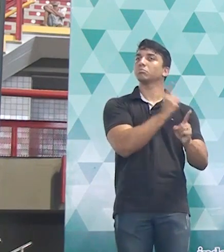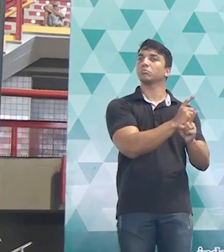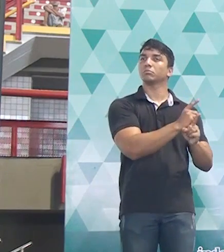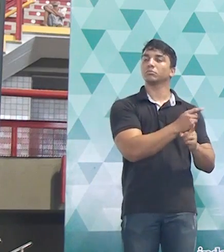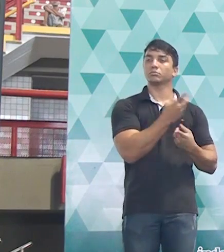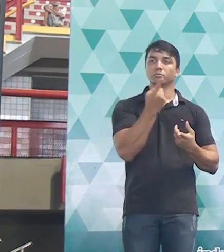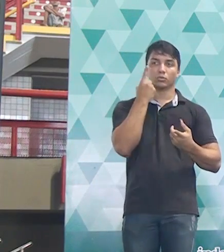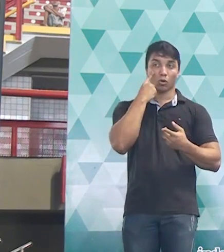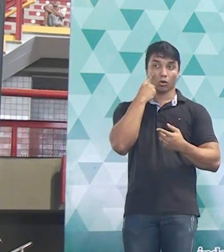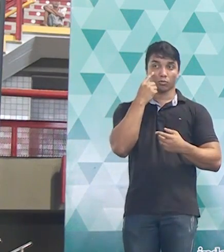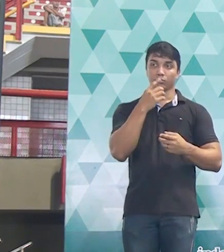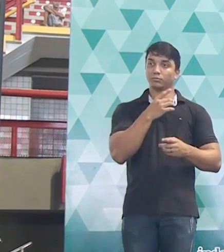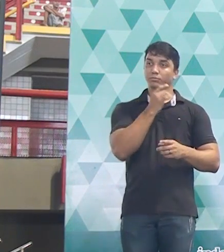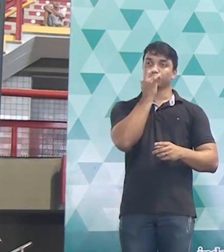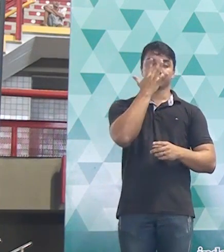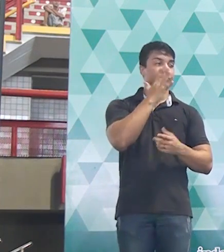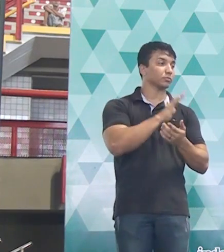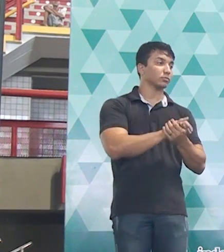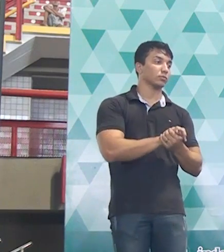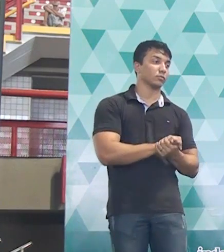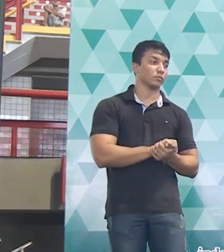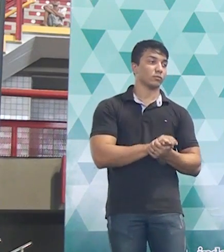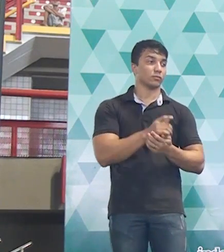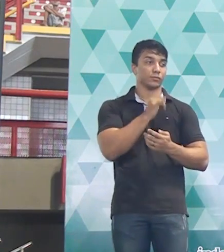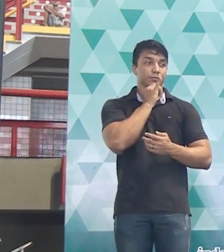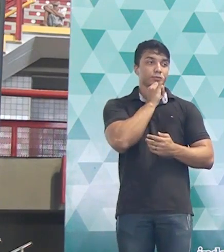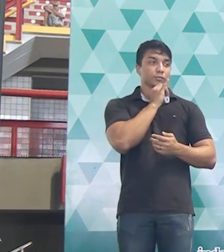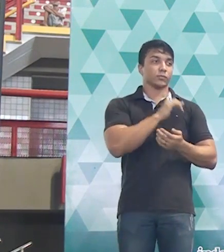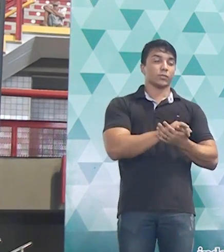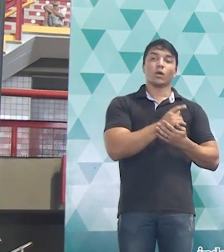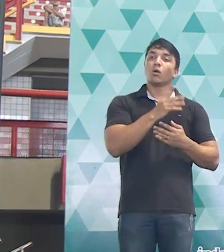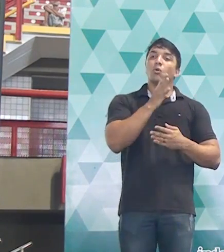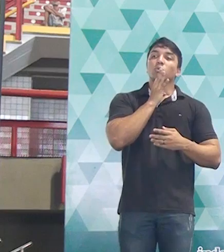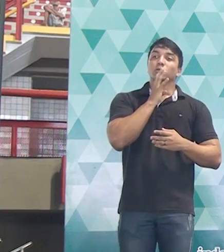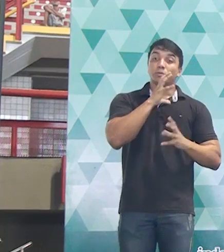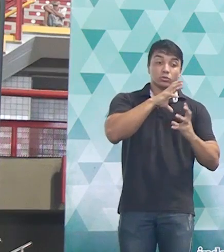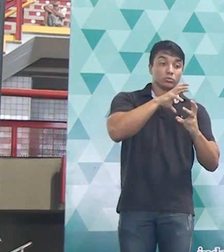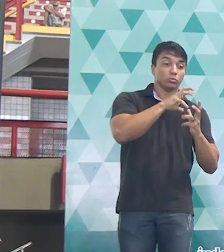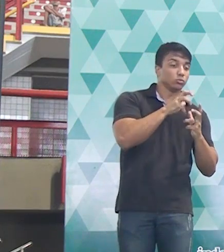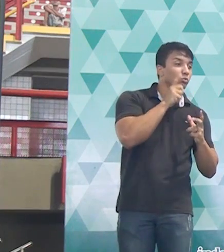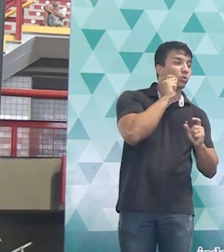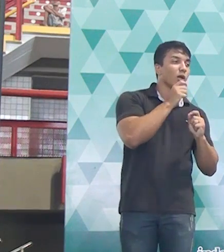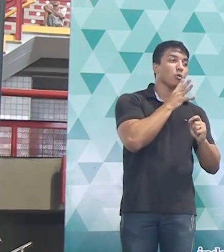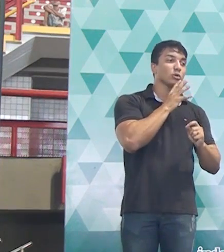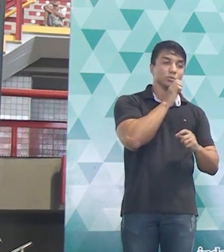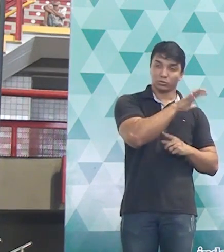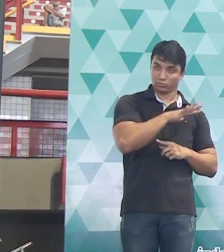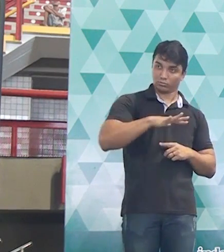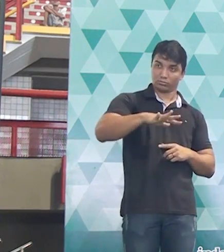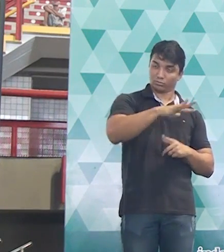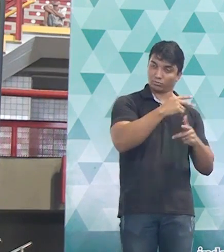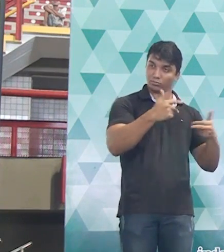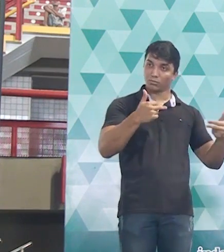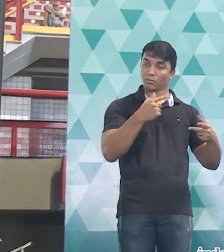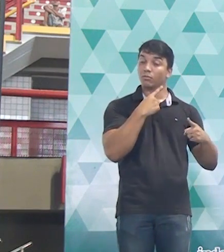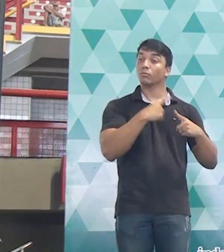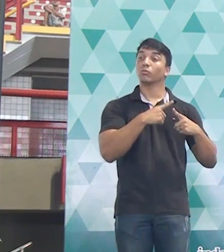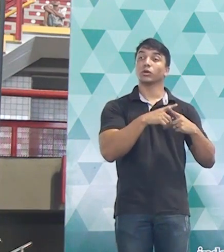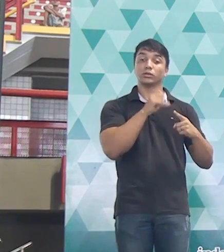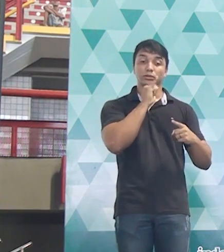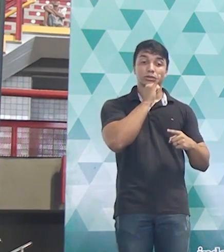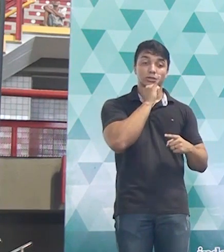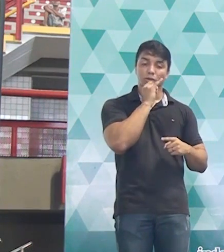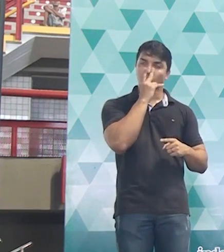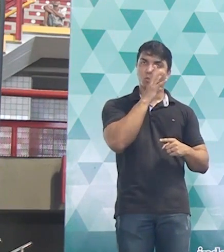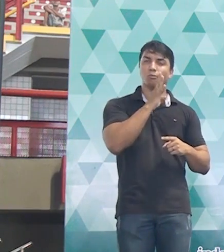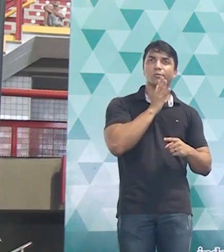esforço aumenta. Pessoal, quando eu digo conhecimento de mundo é muito bom, é porque quem tem conhecimento